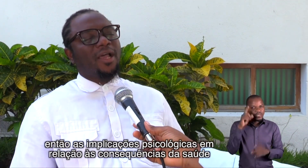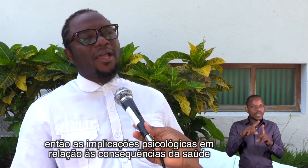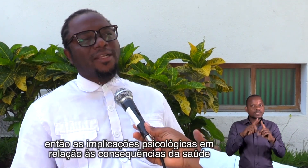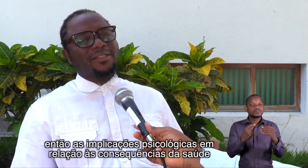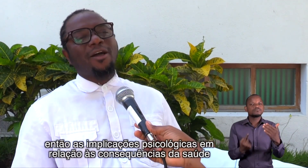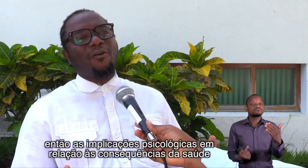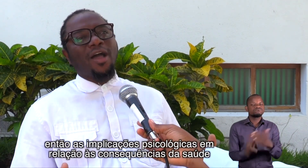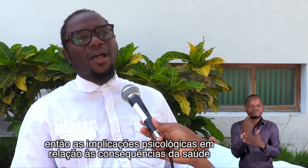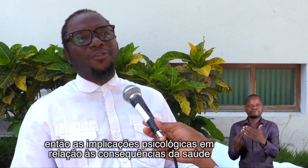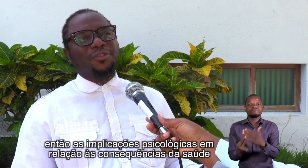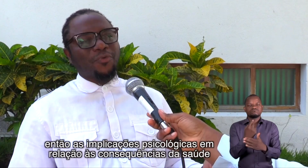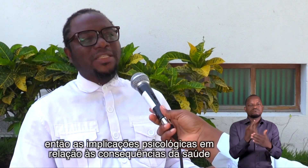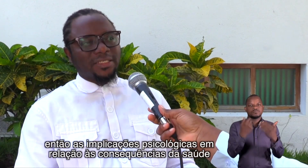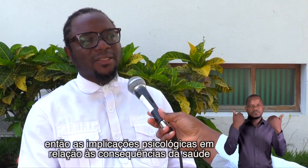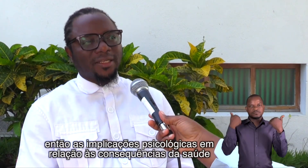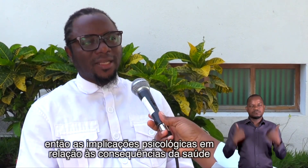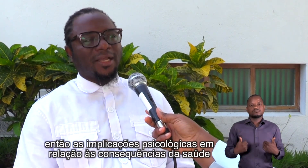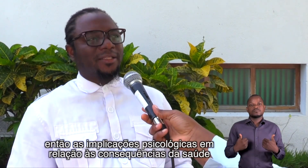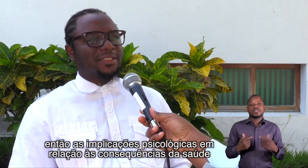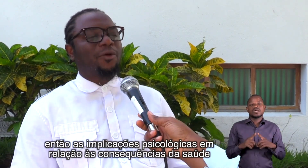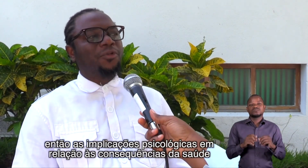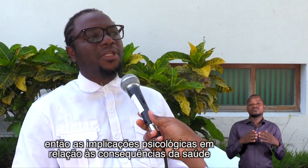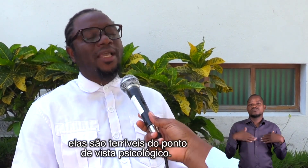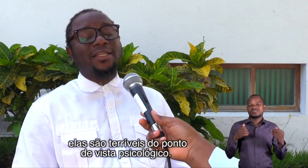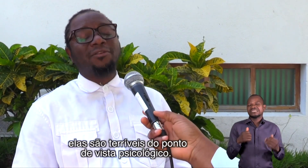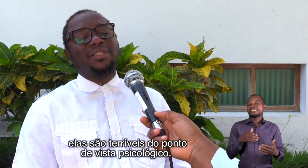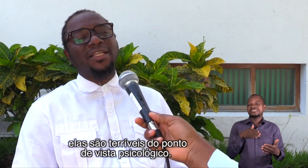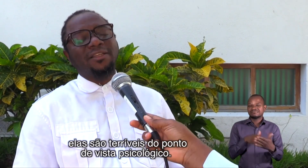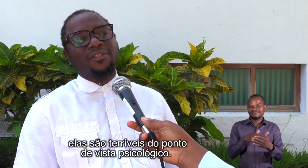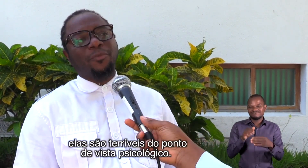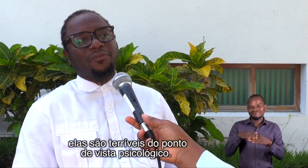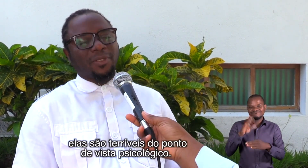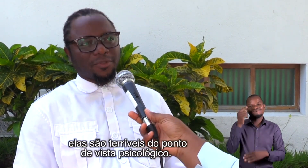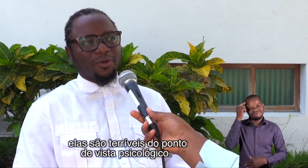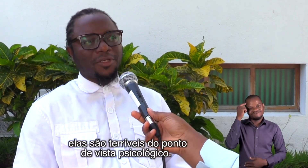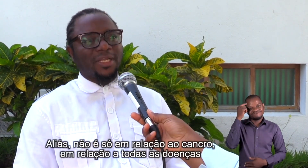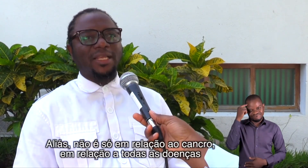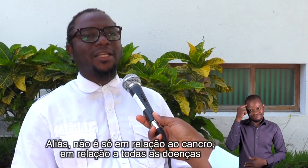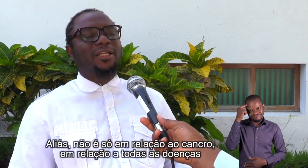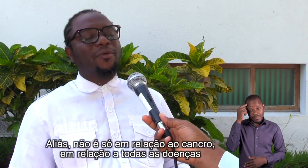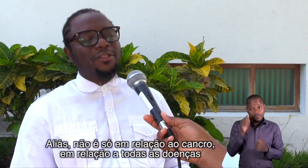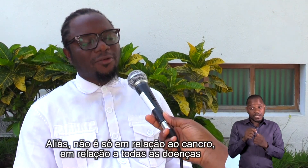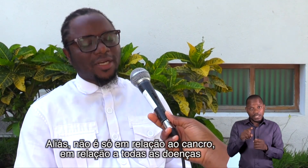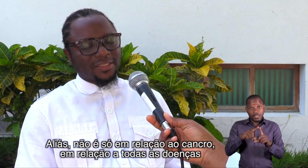em relação às consequências da saúde, elas são terríveis do ponto de vista psicológico. Aliás, não é só em